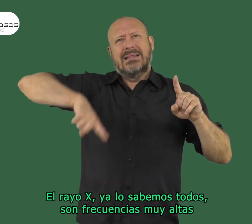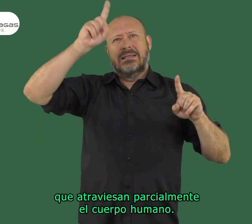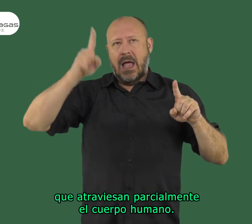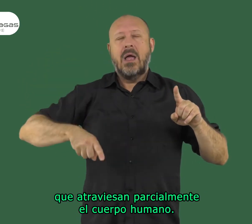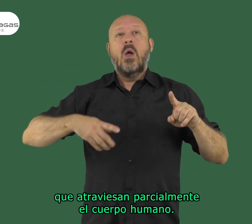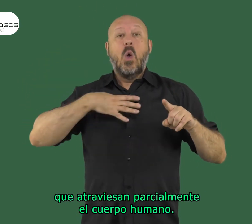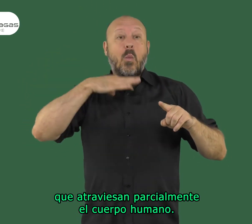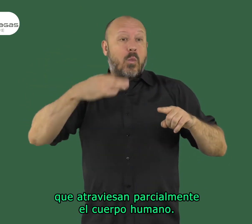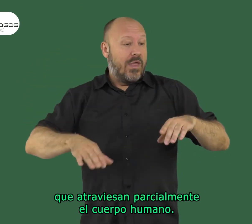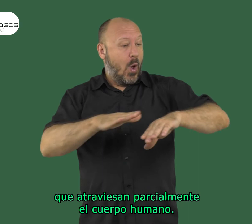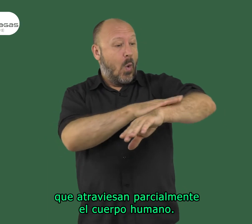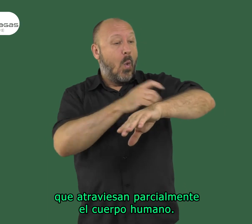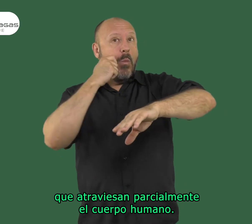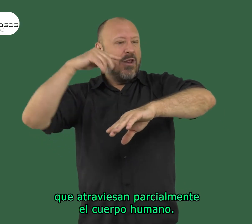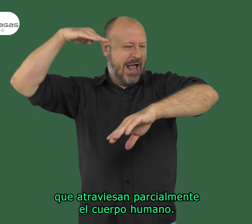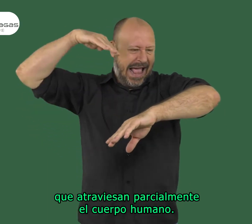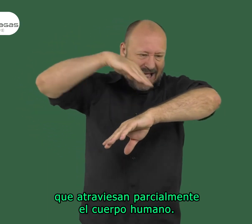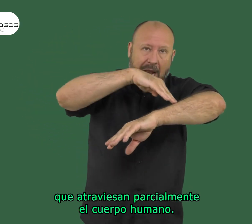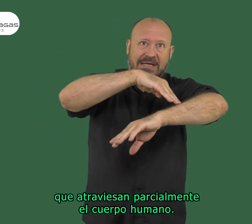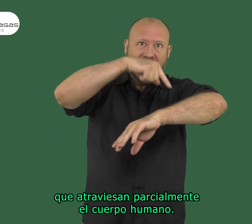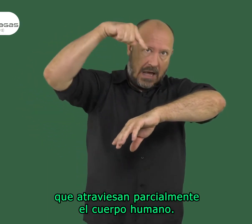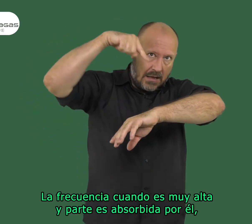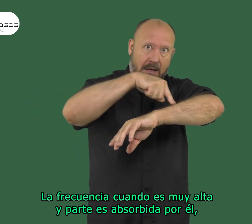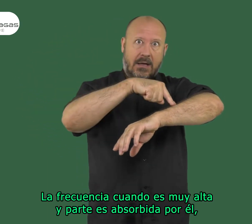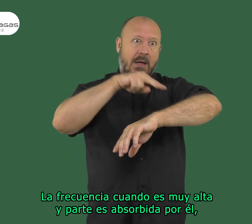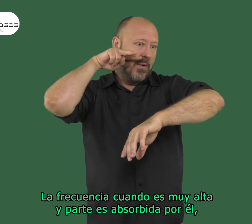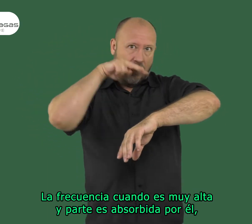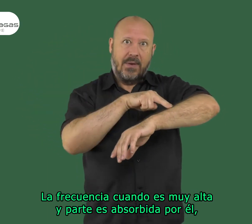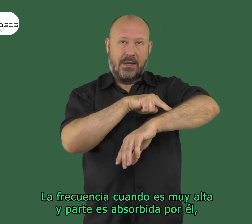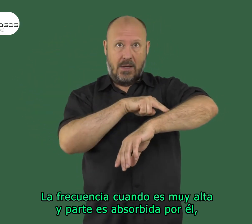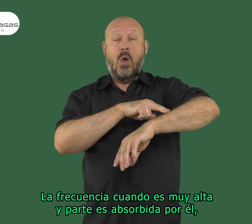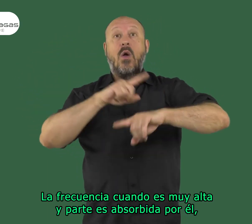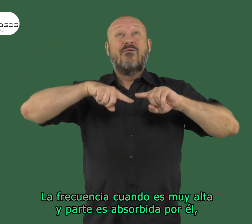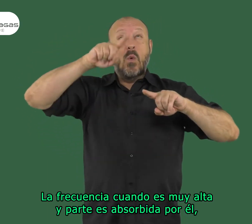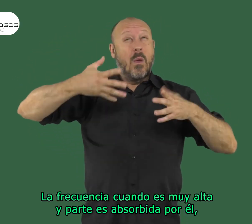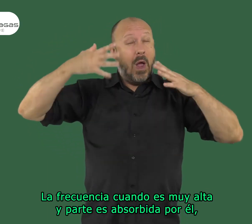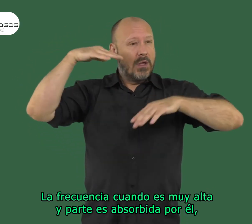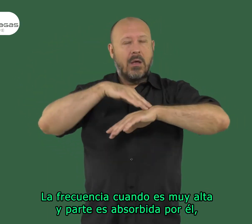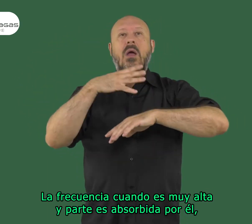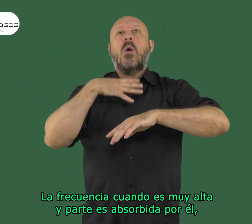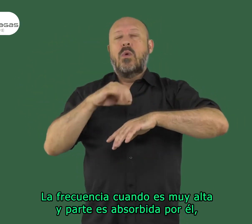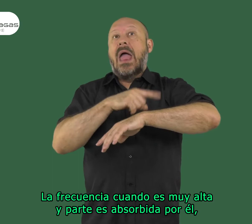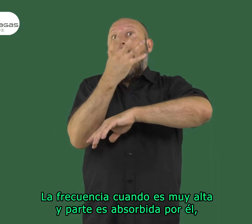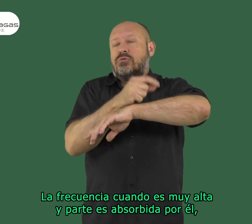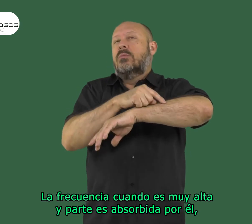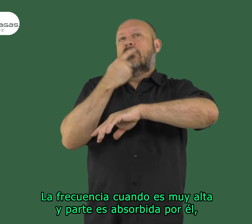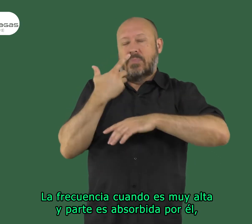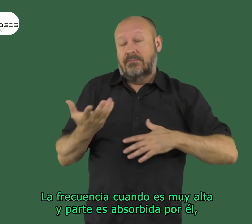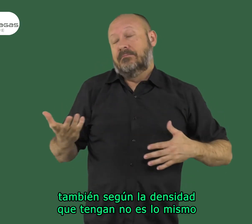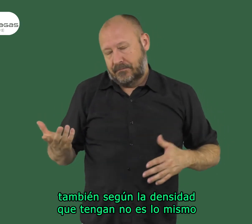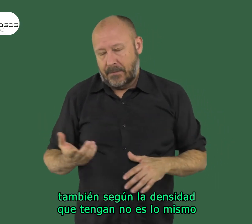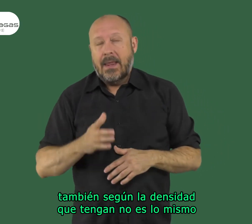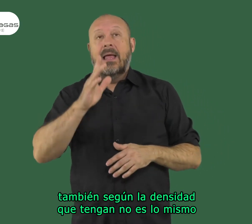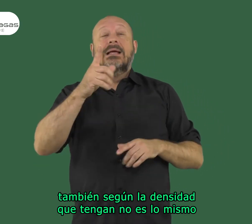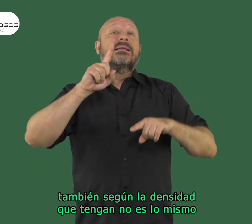muy altas que atraviesan parcialmente el cuerpo humano, la frecuencia cuando es muy alta, y parte es absorbida por